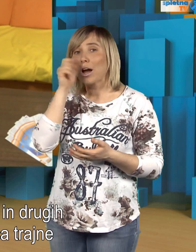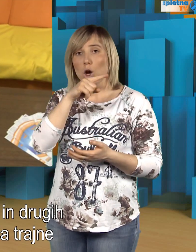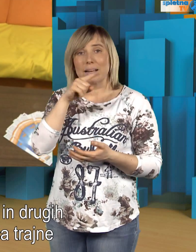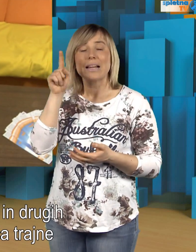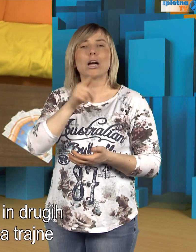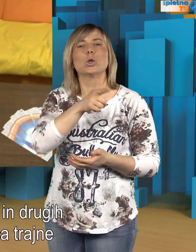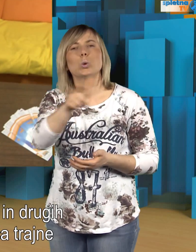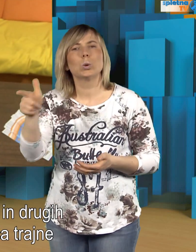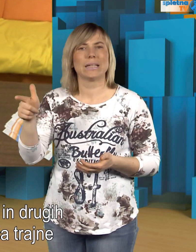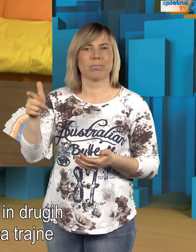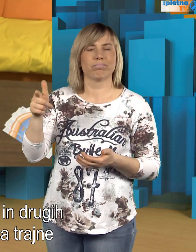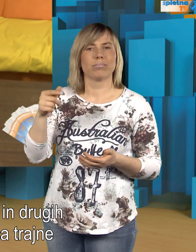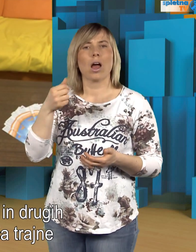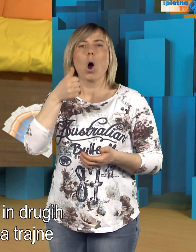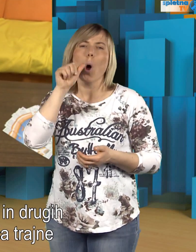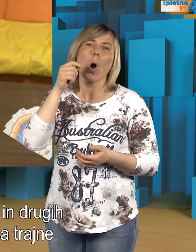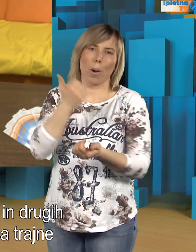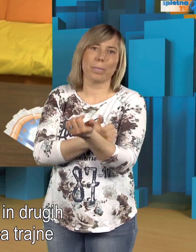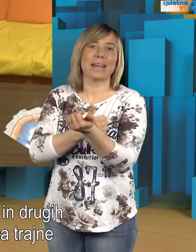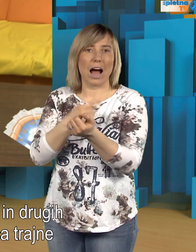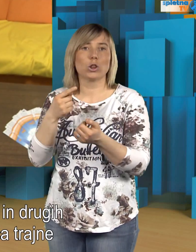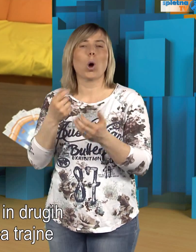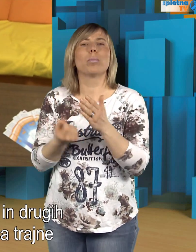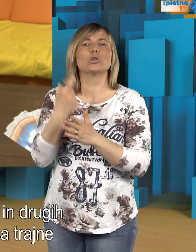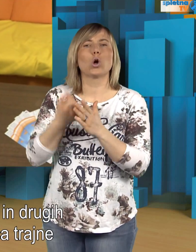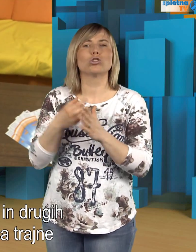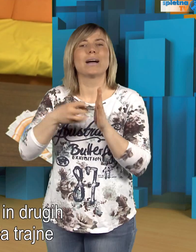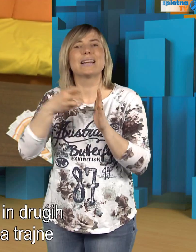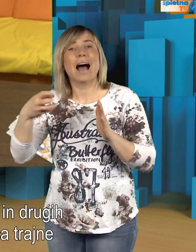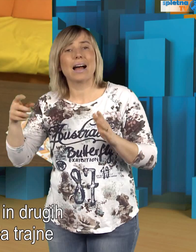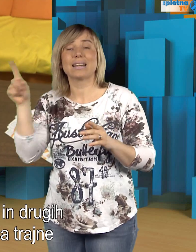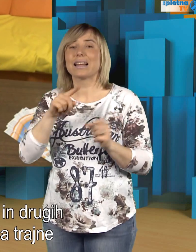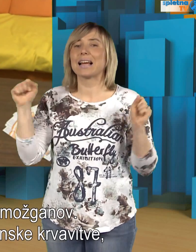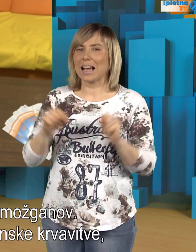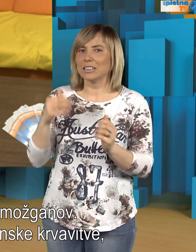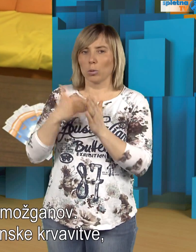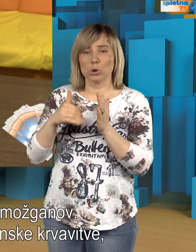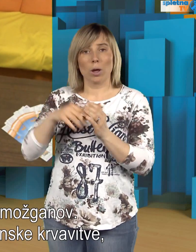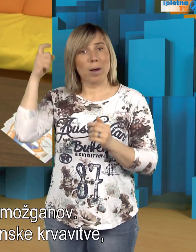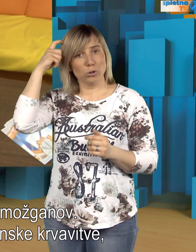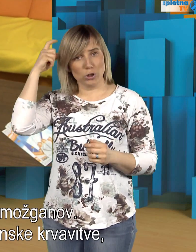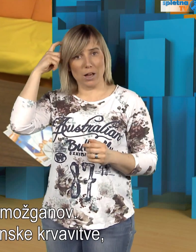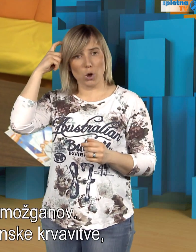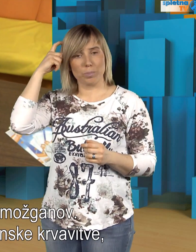Uporaba heroina in drugih opiatov povzroča trajne in resne poškodbe možganov.